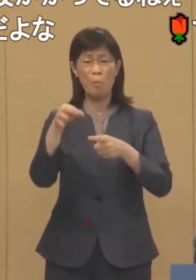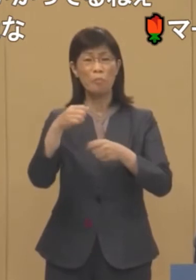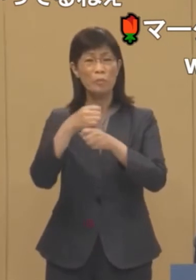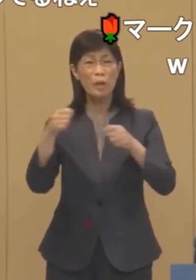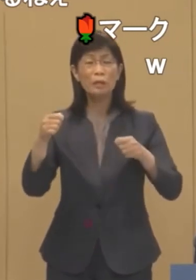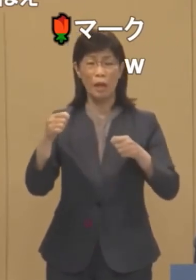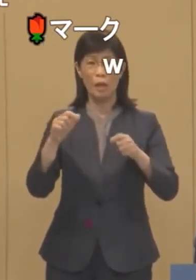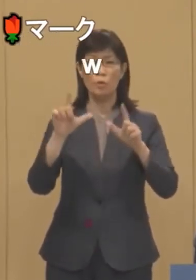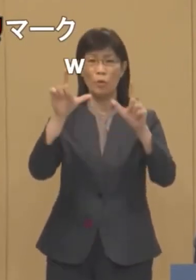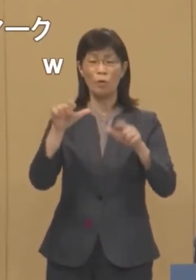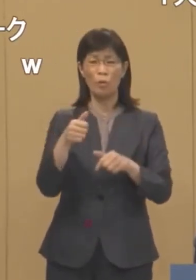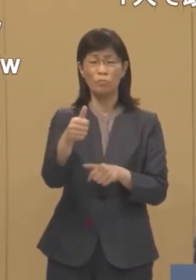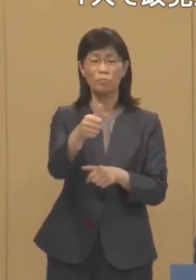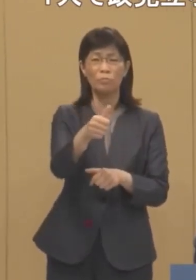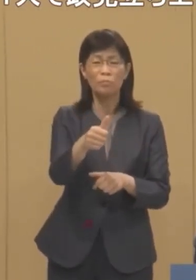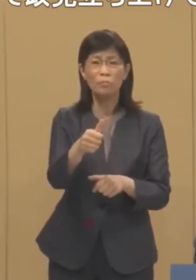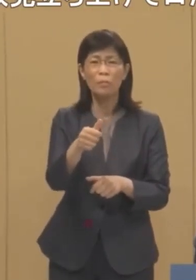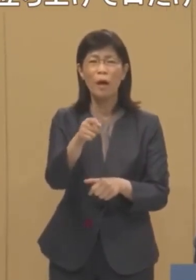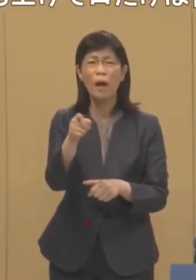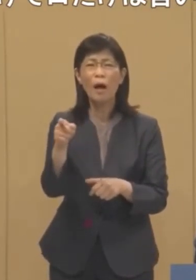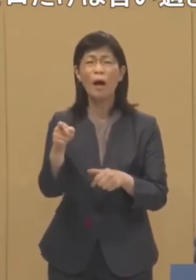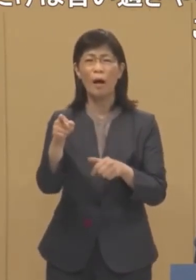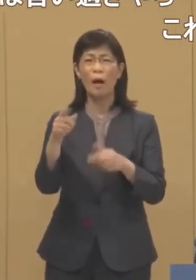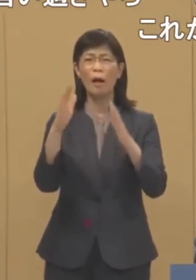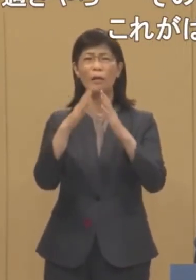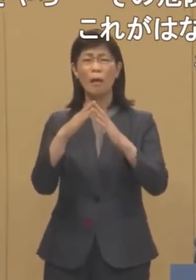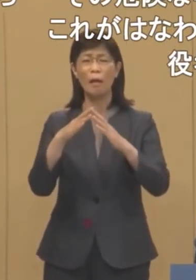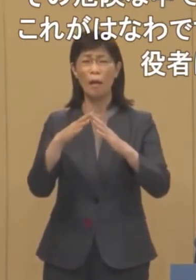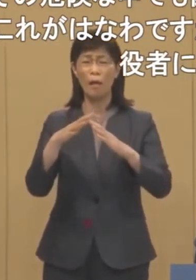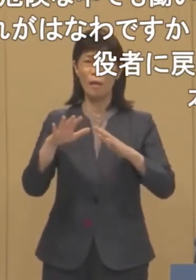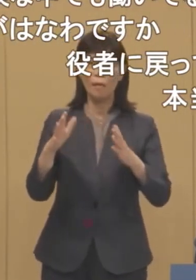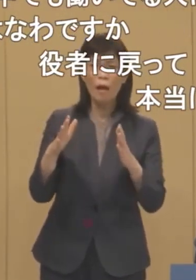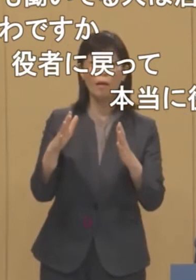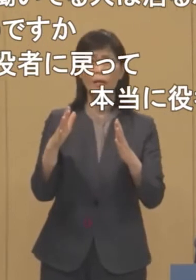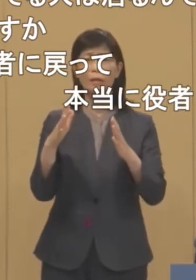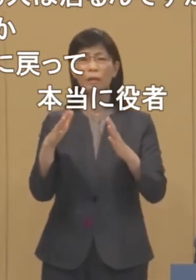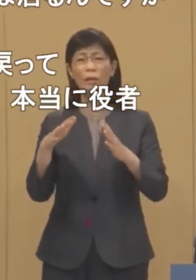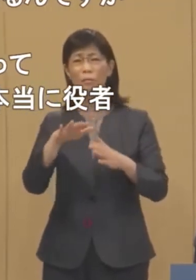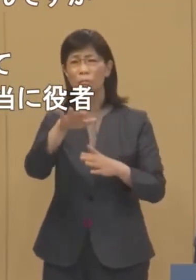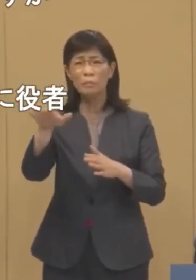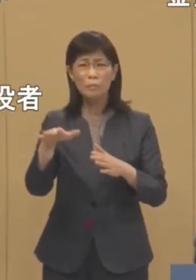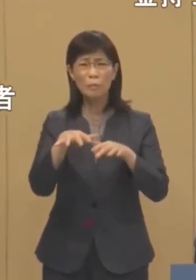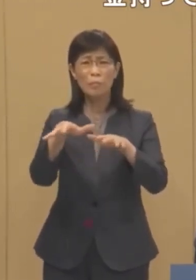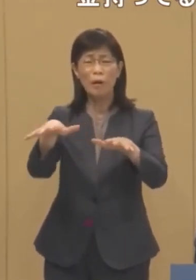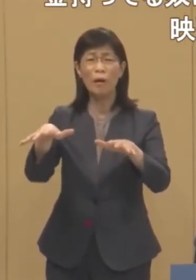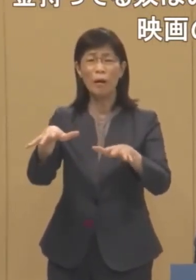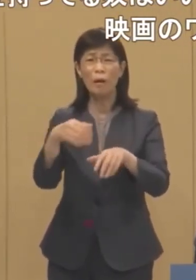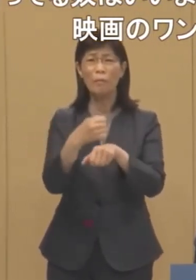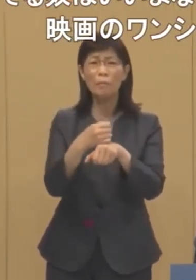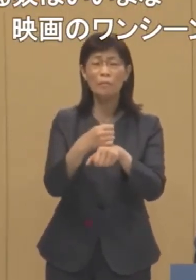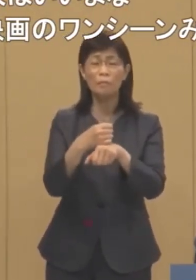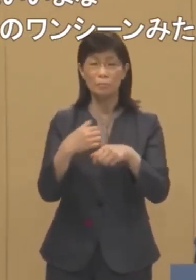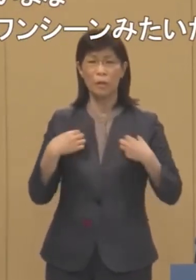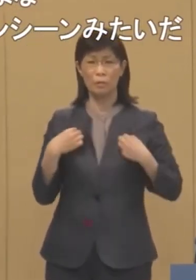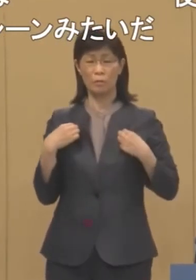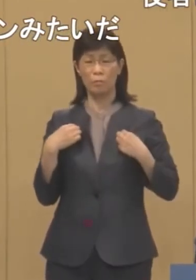を回って気づいたのは目に見えてホームレスになり建ての人たちが増えているって事身なりは綺麗なんです